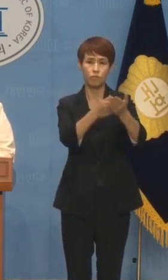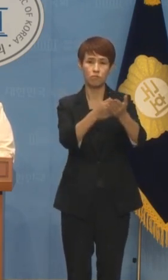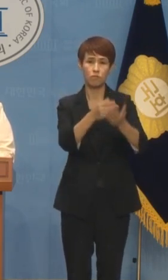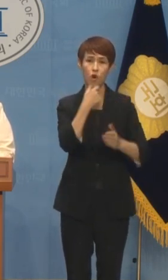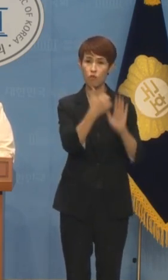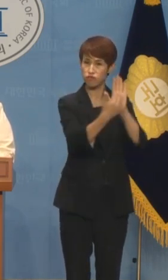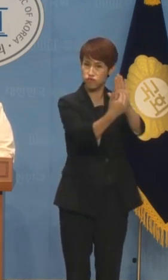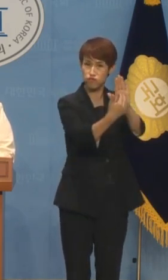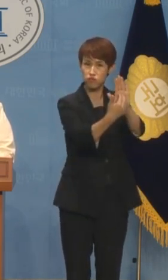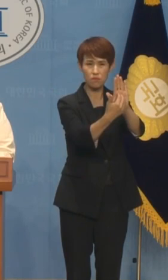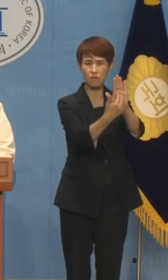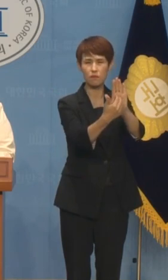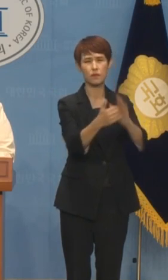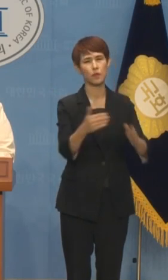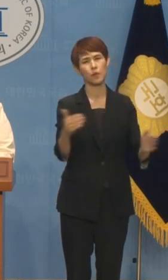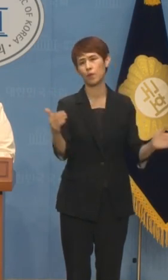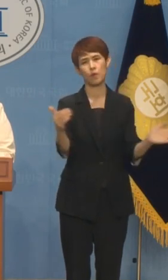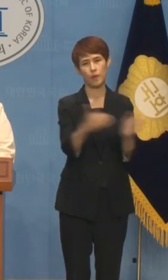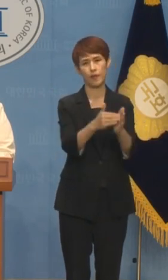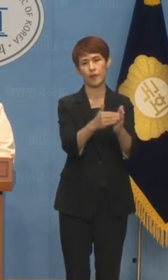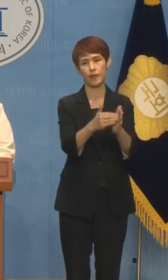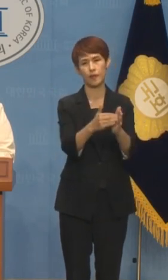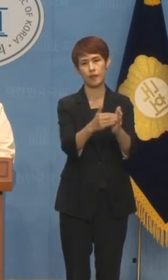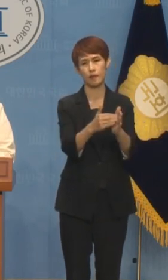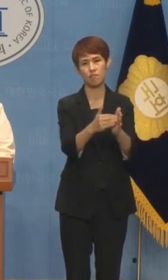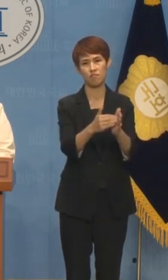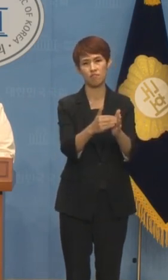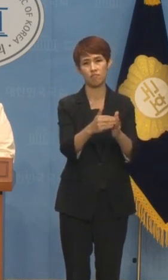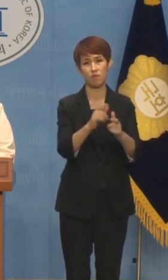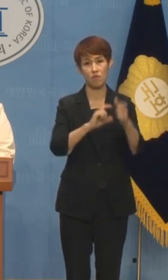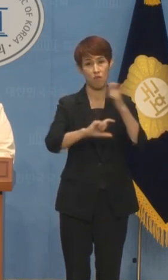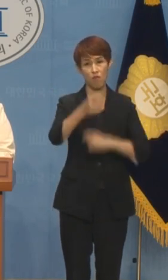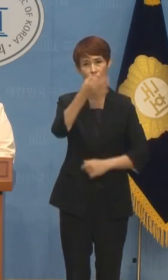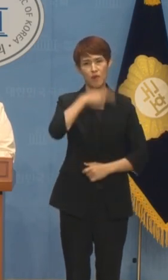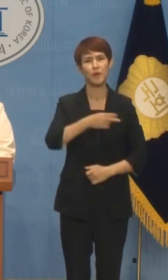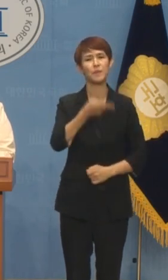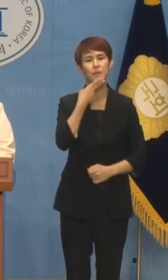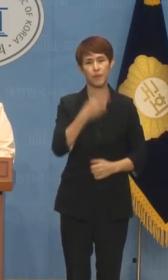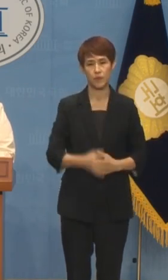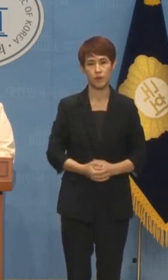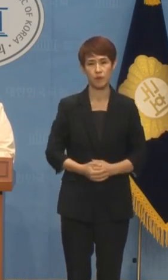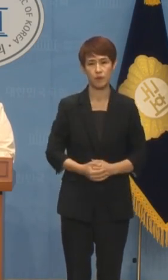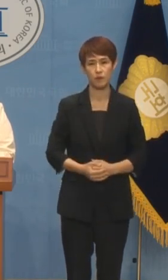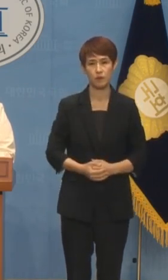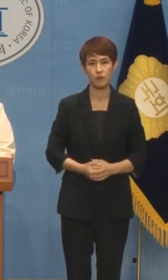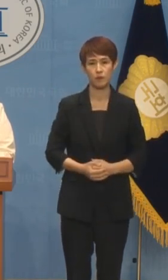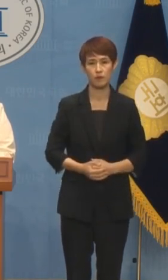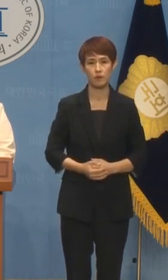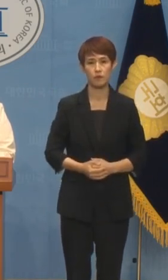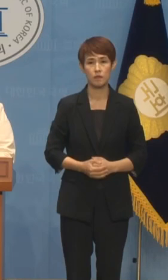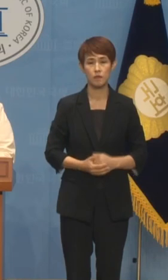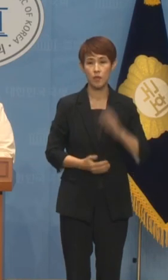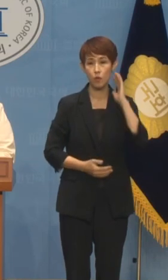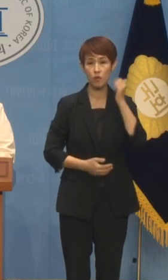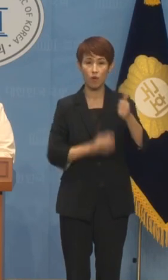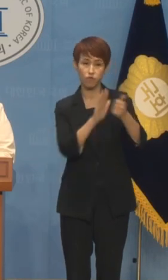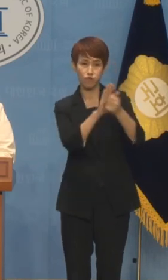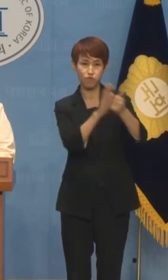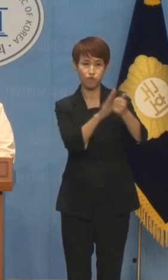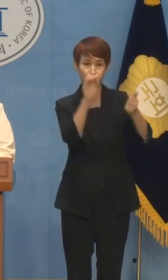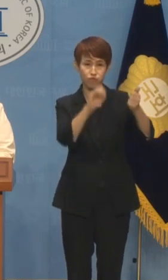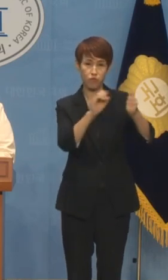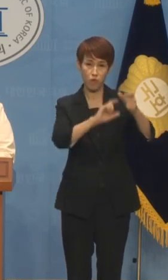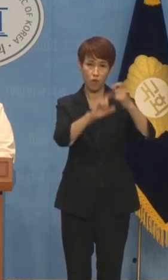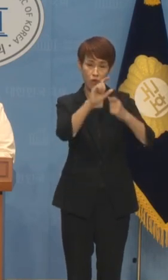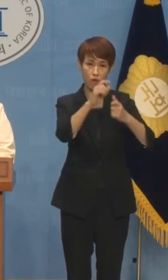거부권 카드는 이제 더 이상 통하지 않습니다. 남은 지지율이라도 지키고